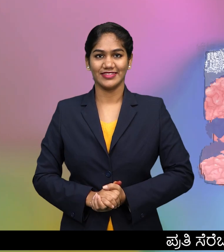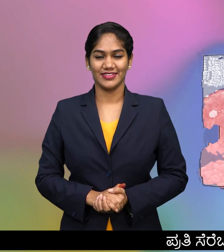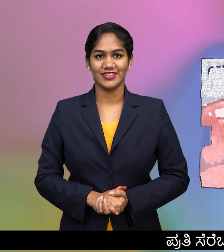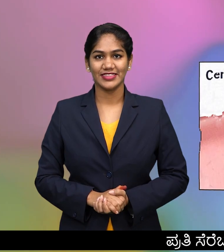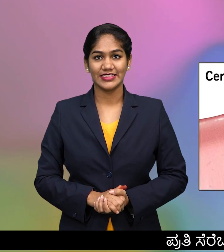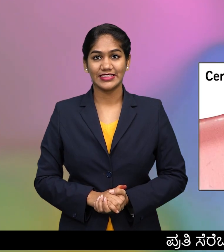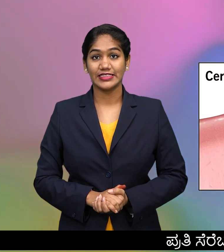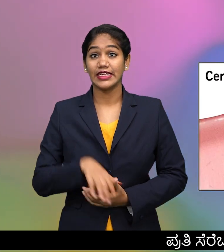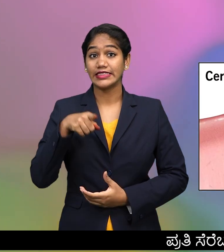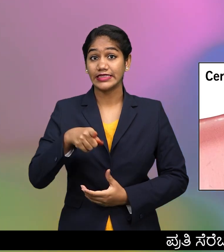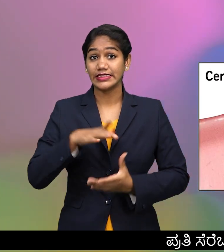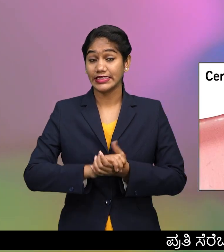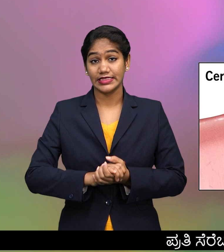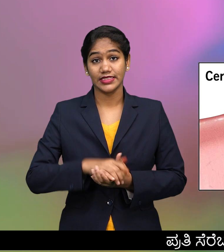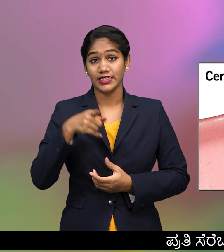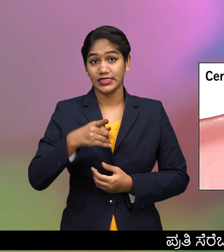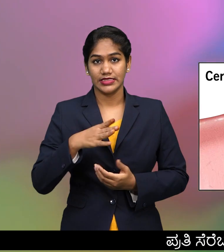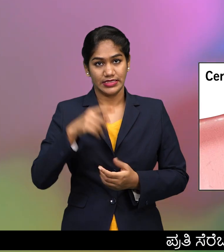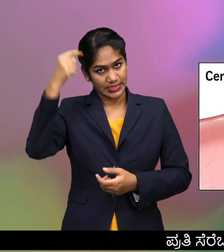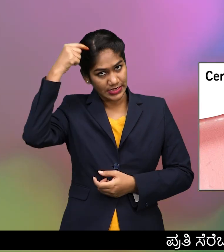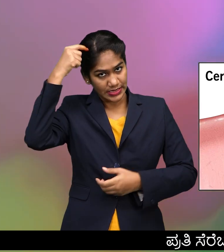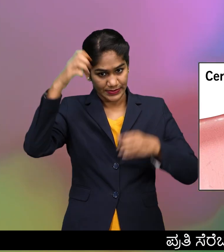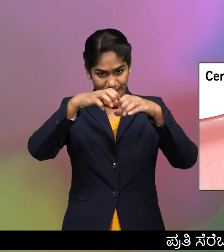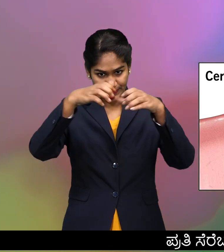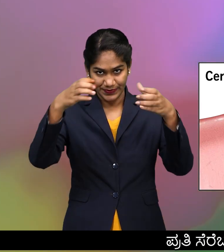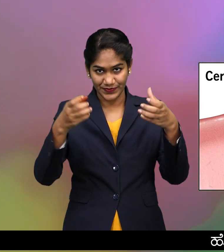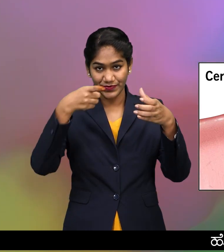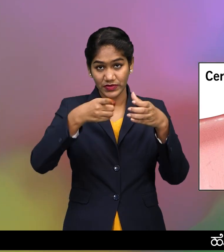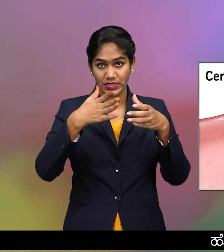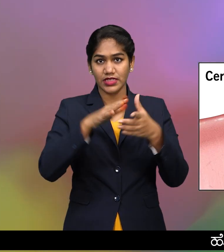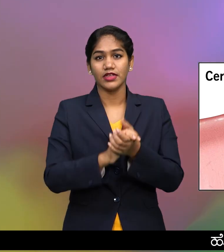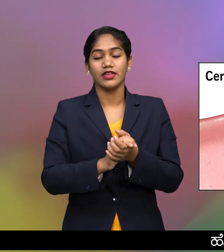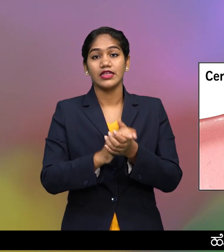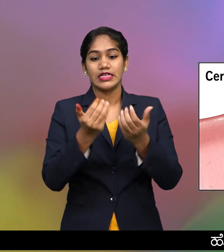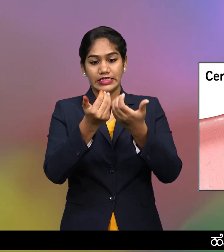ಪ್ರತಿ ಸೆರೆಬ್ರಲ್ ಅರ್ಧಗೋಳದ ಹೊರ ಭಾಗವು